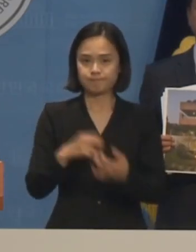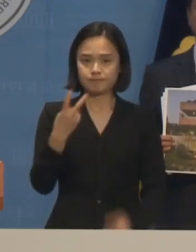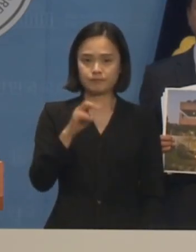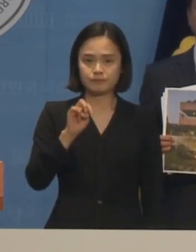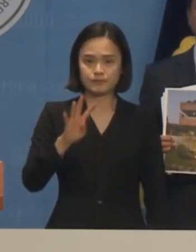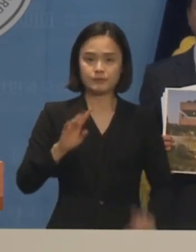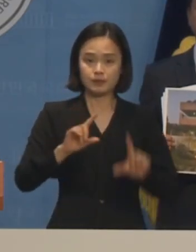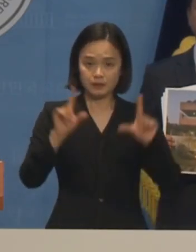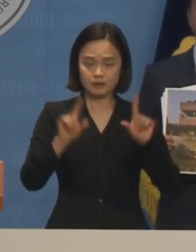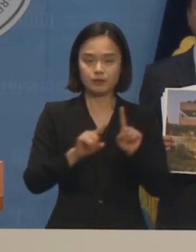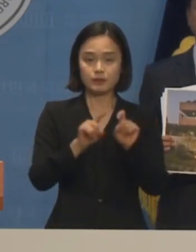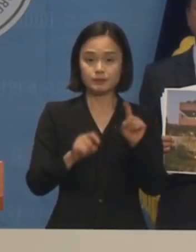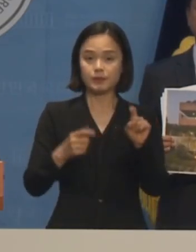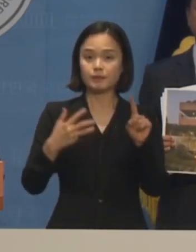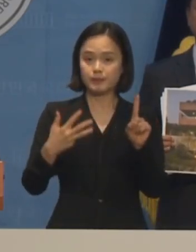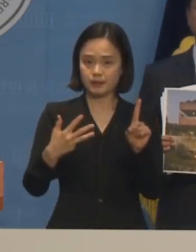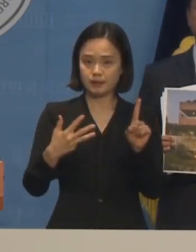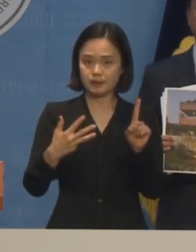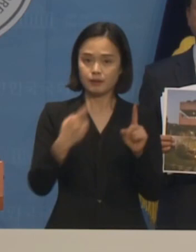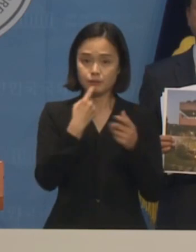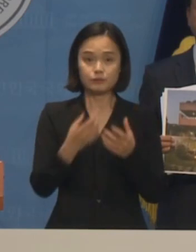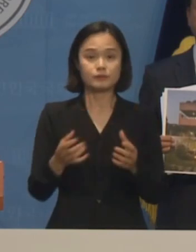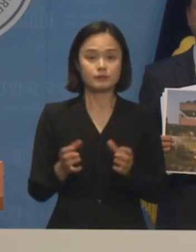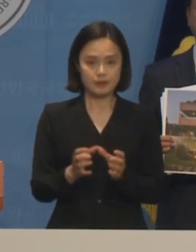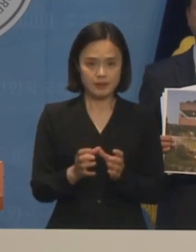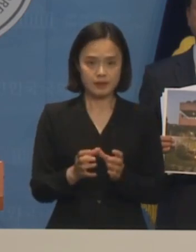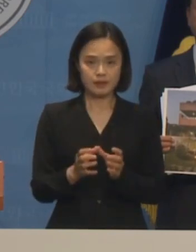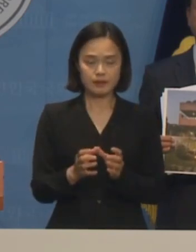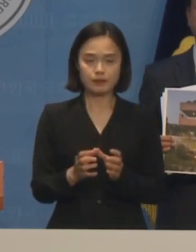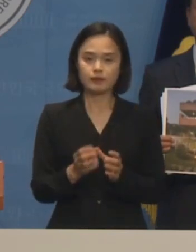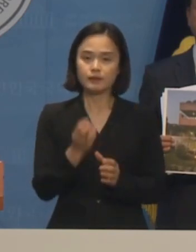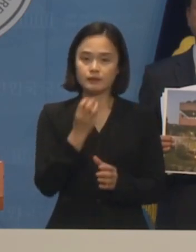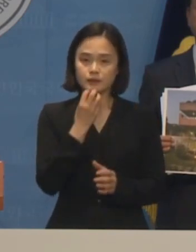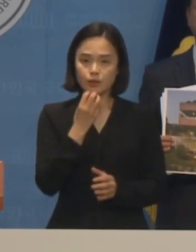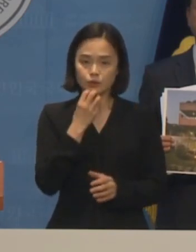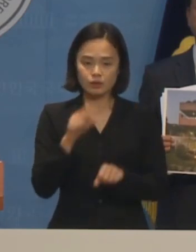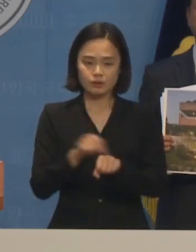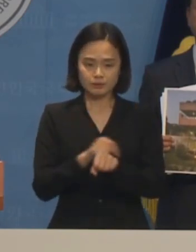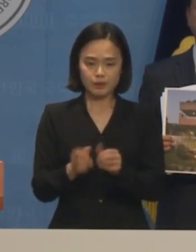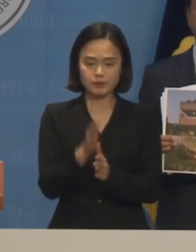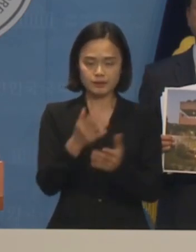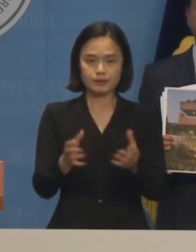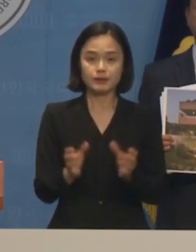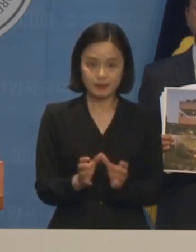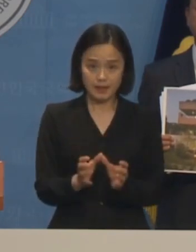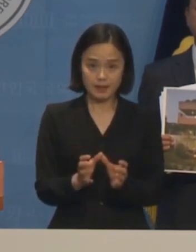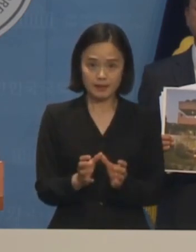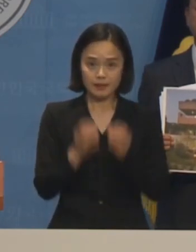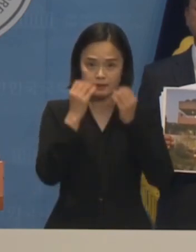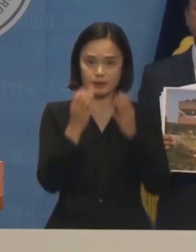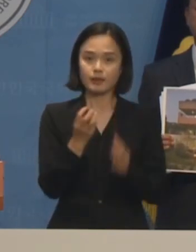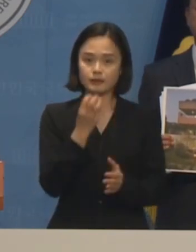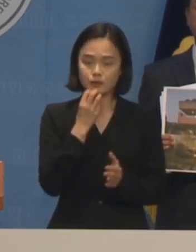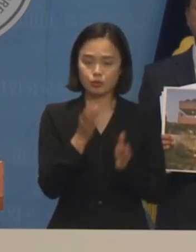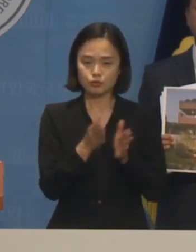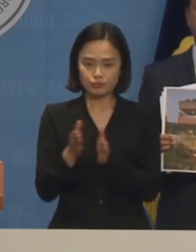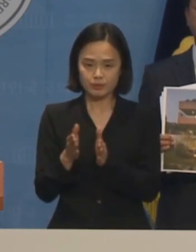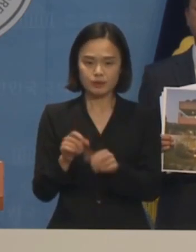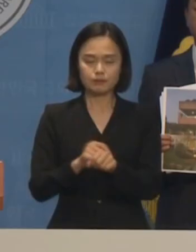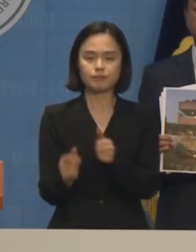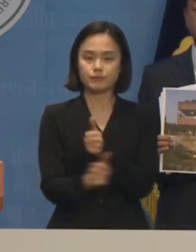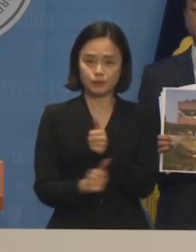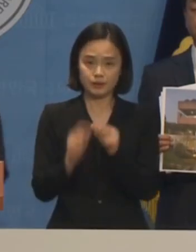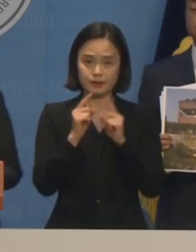2024년 11월 8일 더불어민주당 서울특별시장 새로운 서울 준비 특별위원회